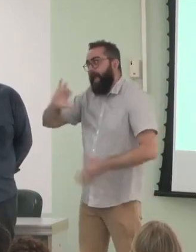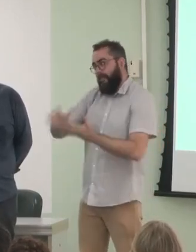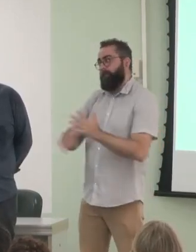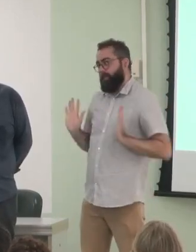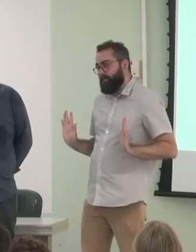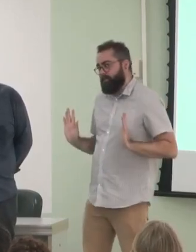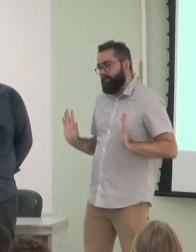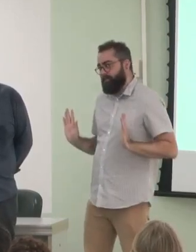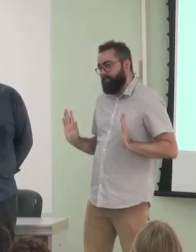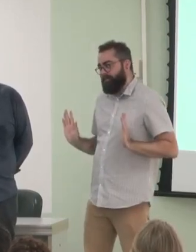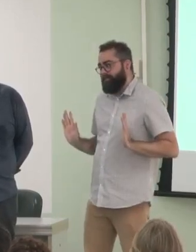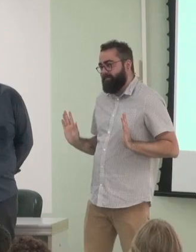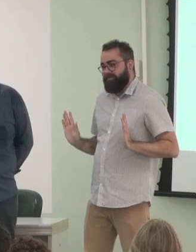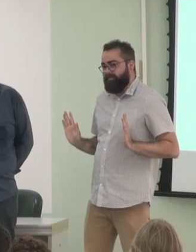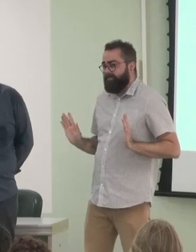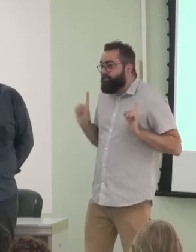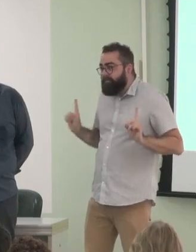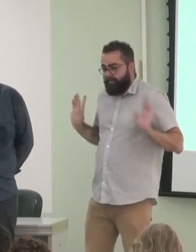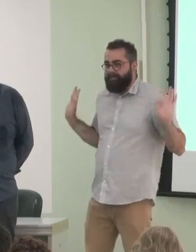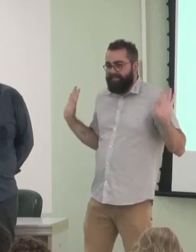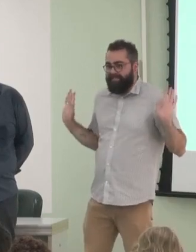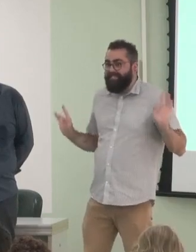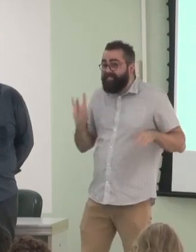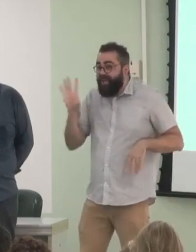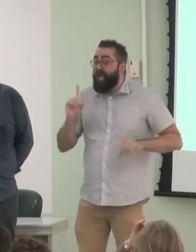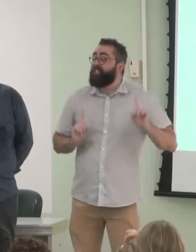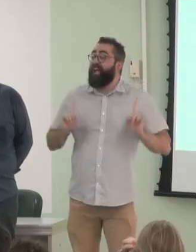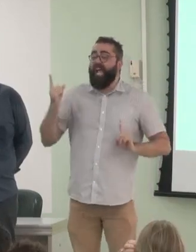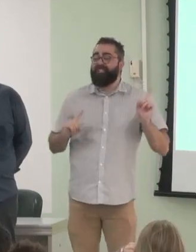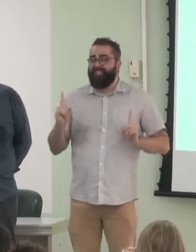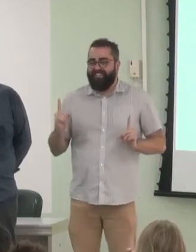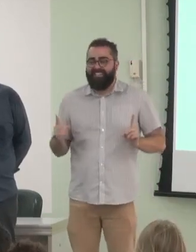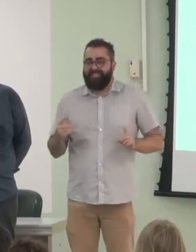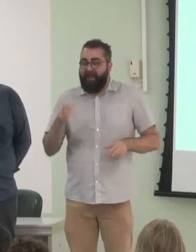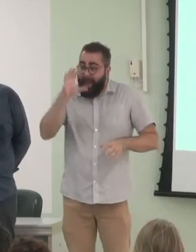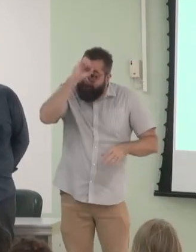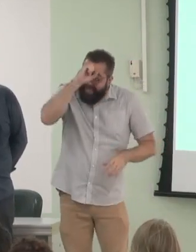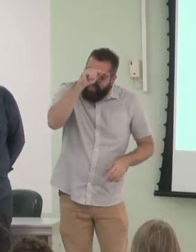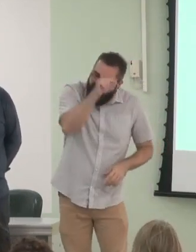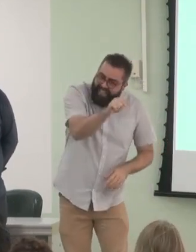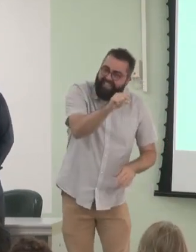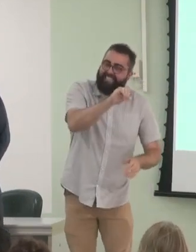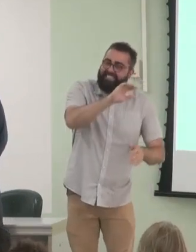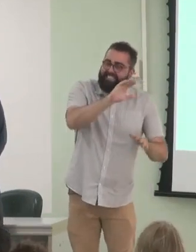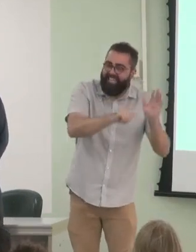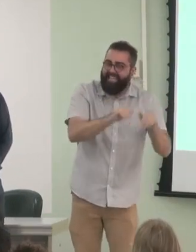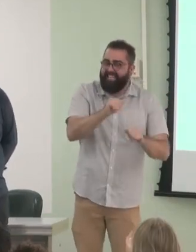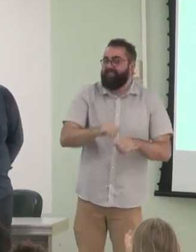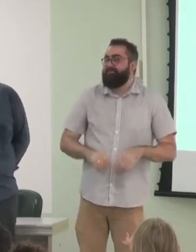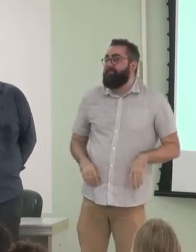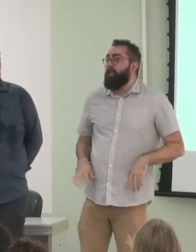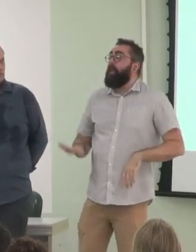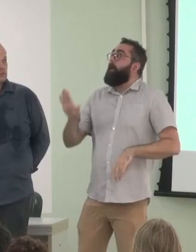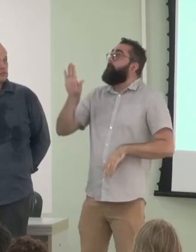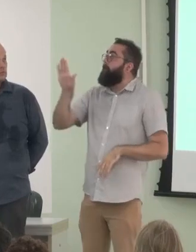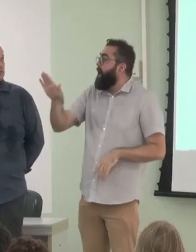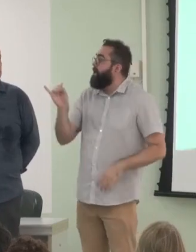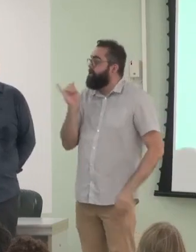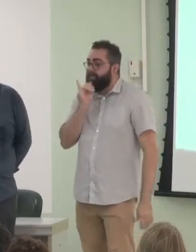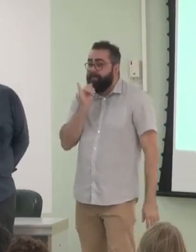o meu grupo, eu falei, ninguém vai usar Libras aqui, tá? Ninguém vai usar Libras, a gente vai usar só uma gestualidade para a gente poder aprender cena. Só